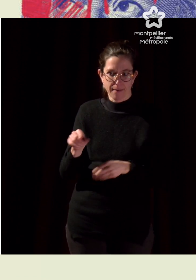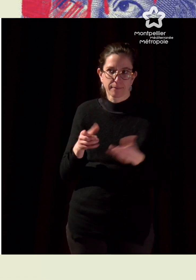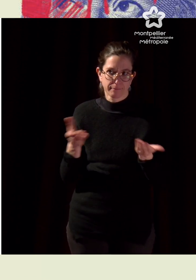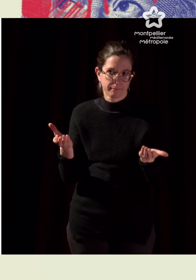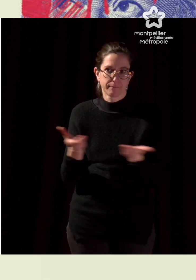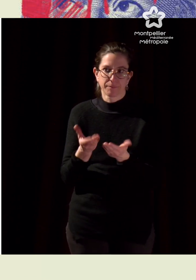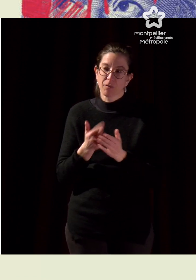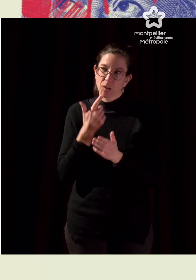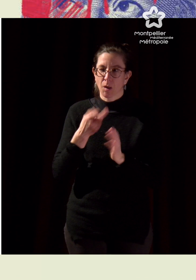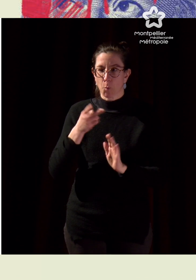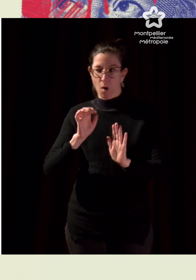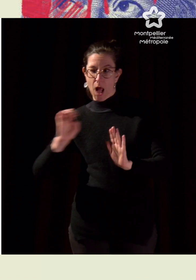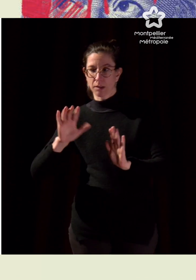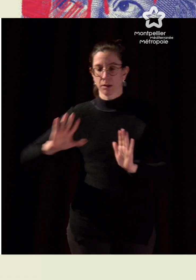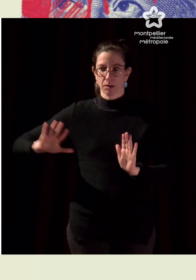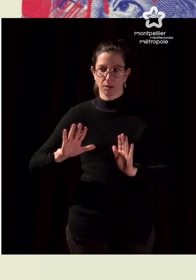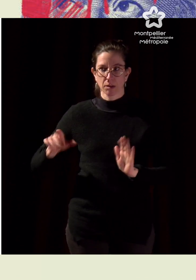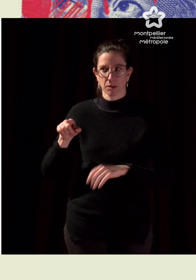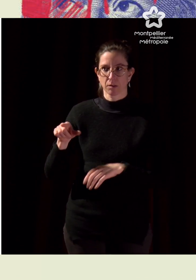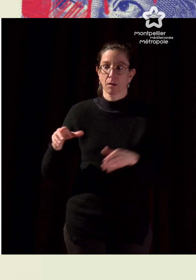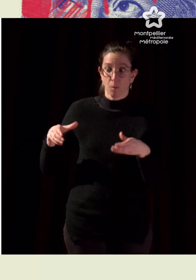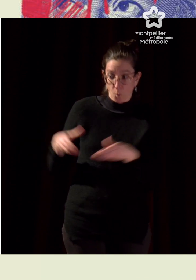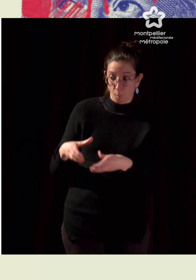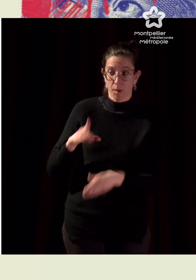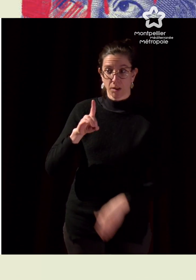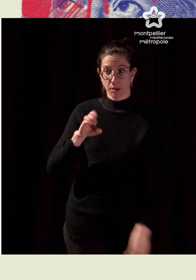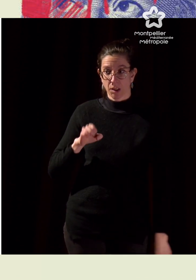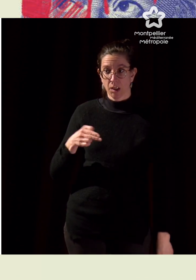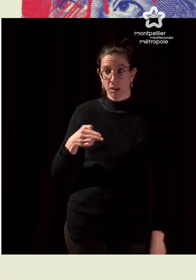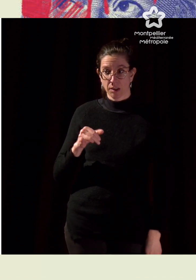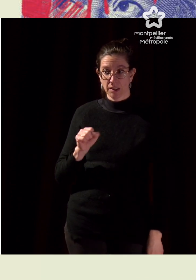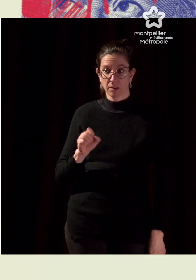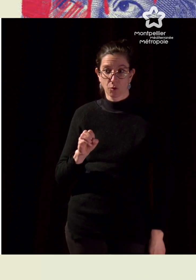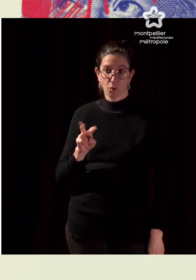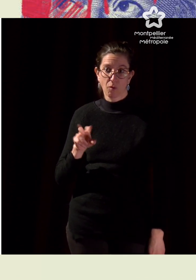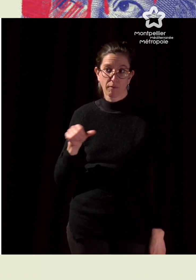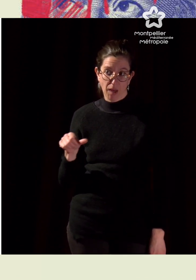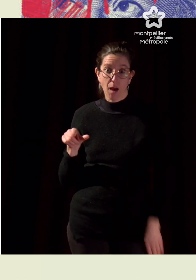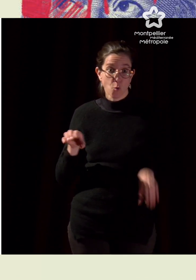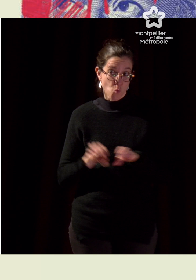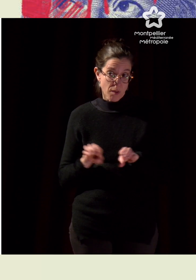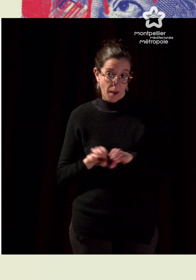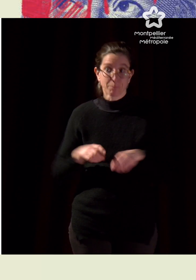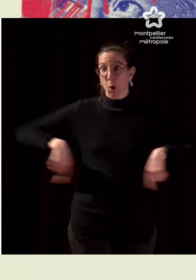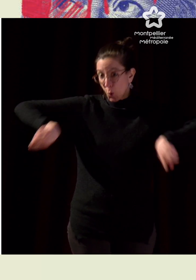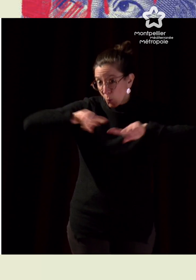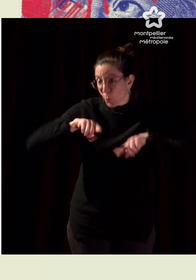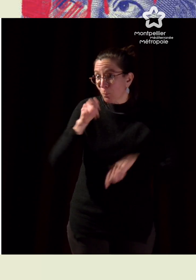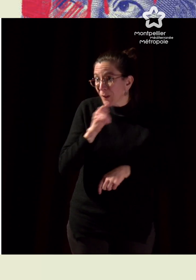de Néandertal. Donc Néandertal et Denisova sont des cousins et nous, on est des petits cousins.